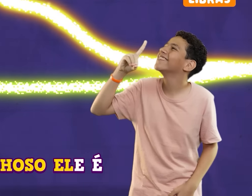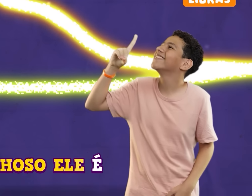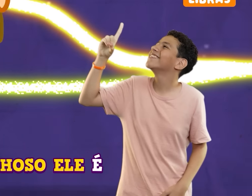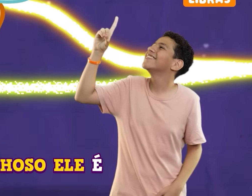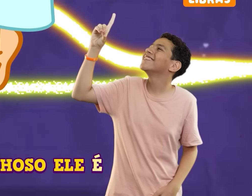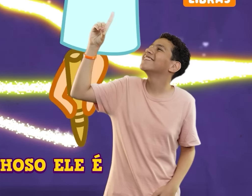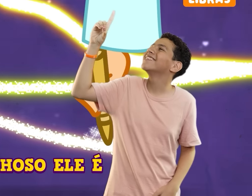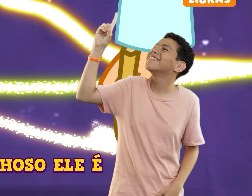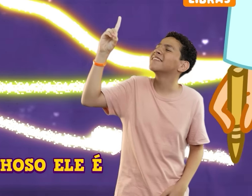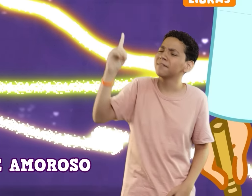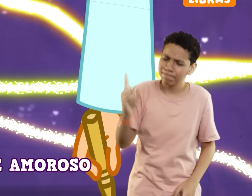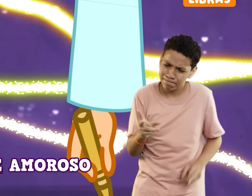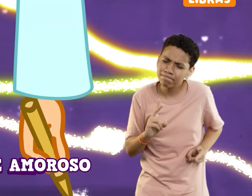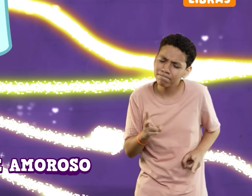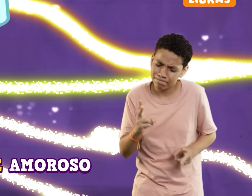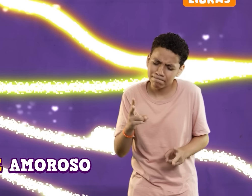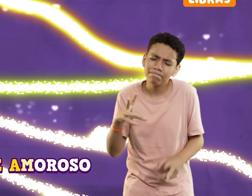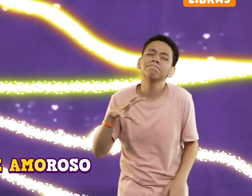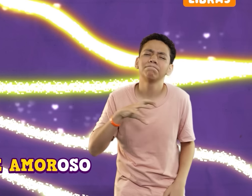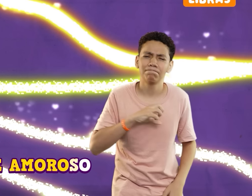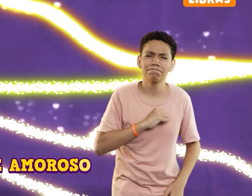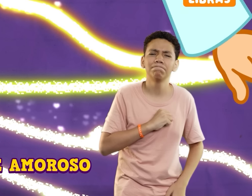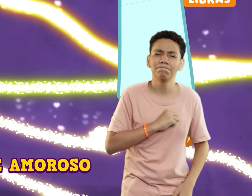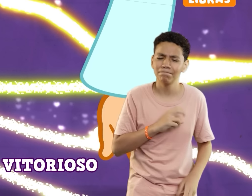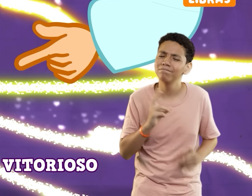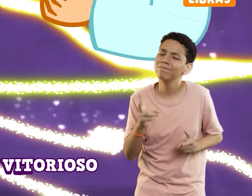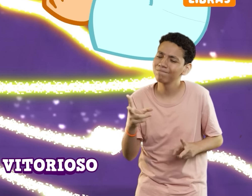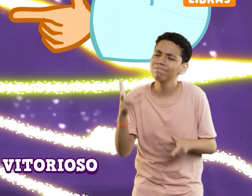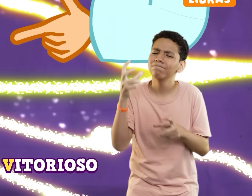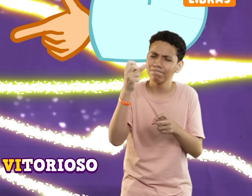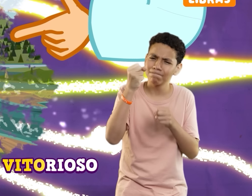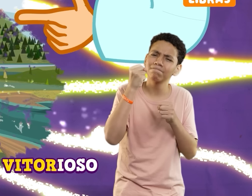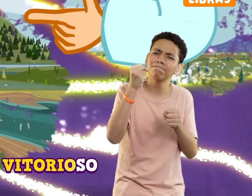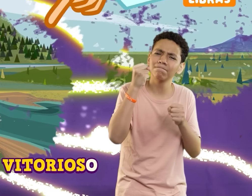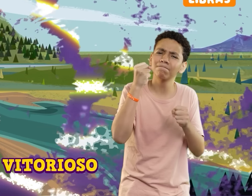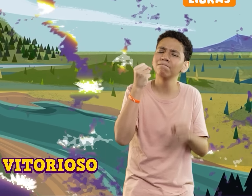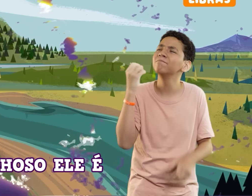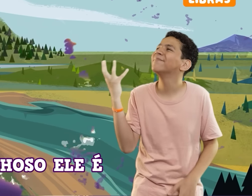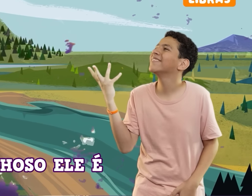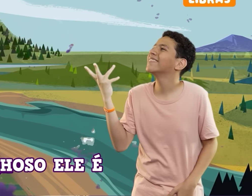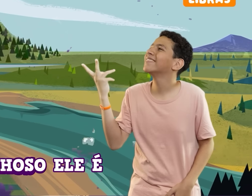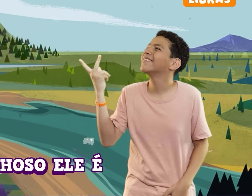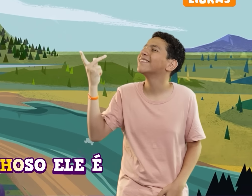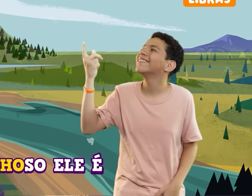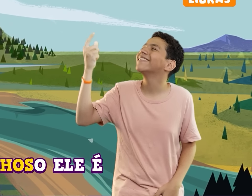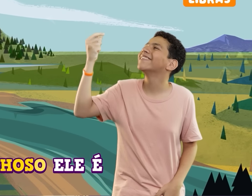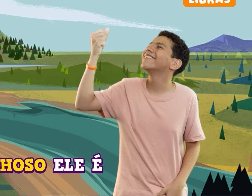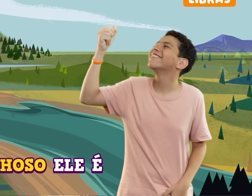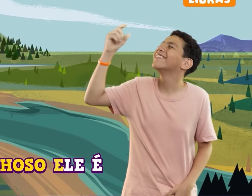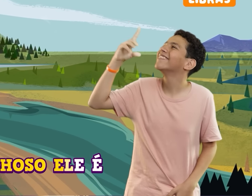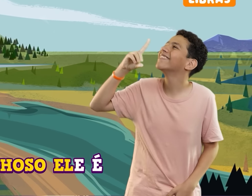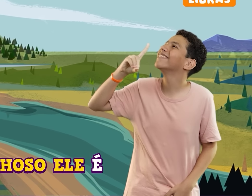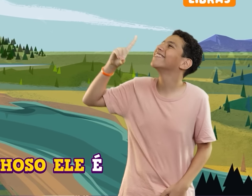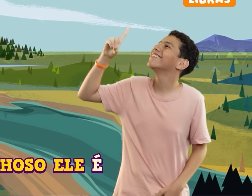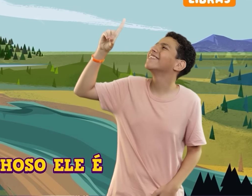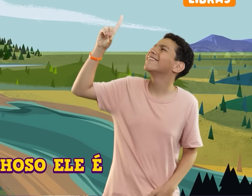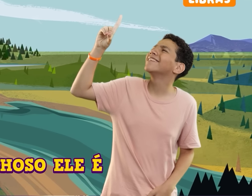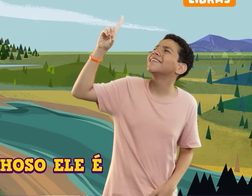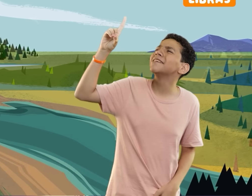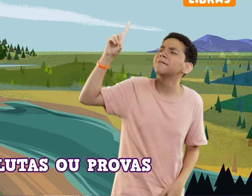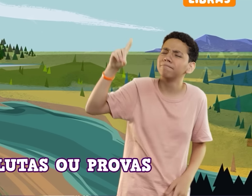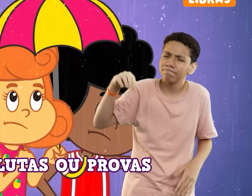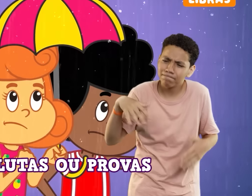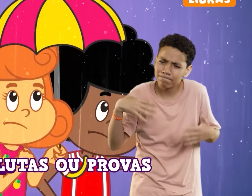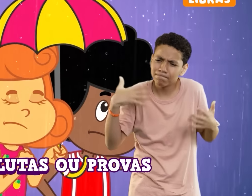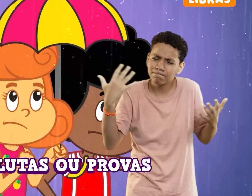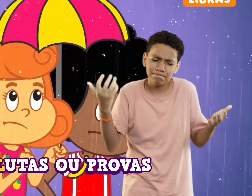Maravilhoso ele é, sempre amoroso, sempre vitorioso. Maravilhoso ele é.